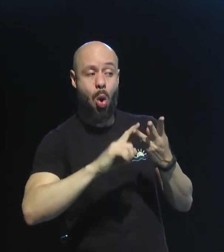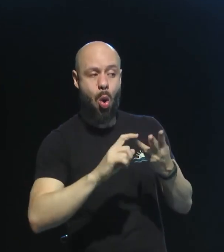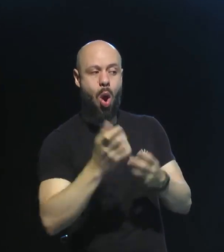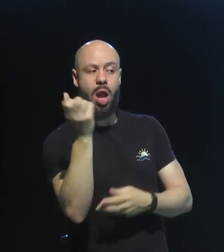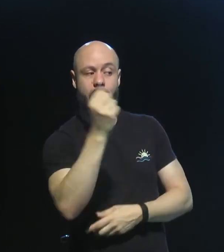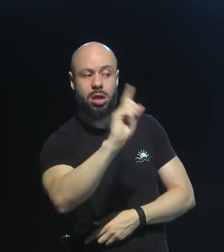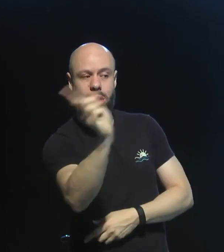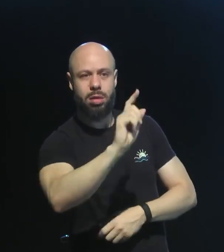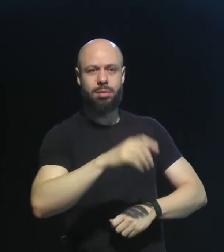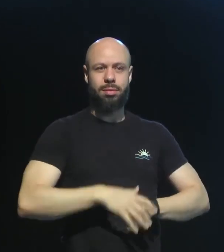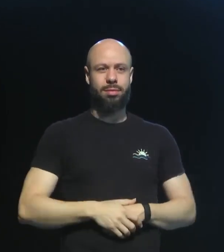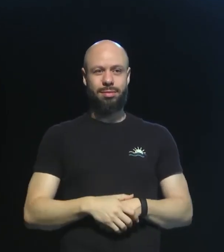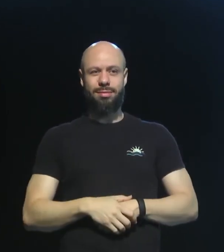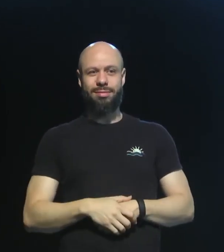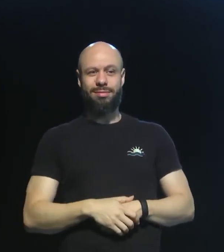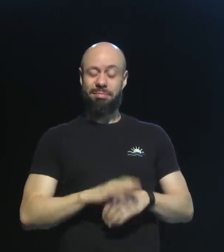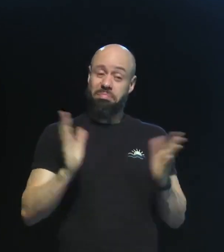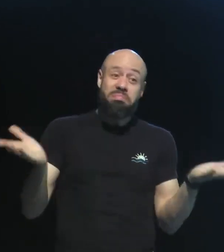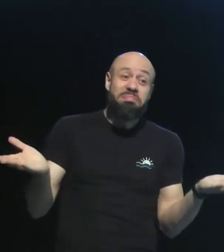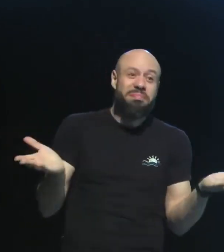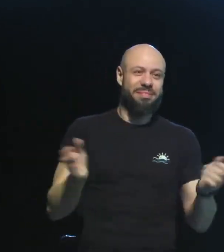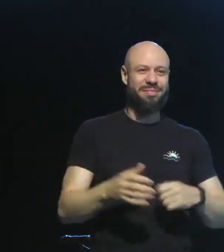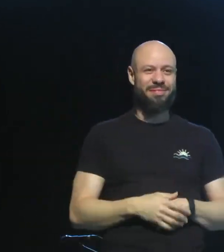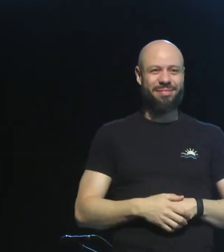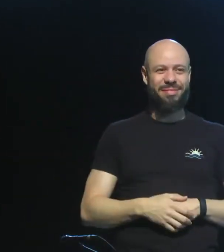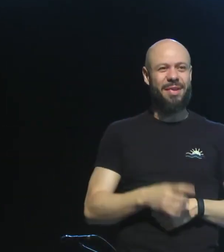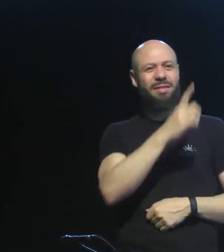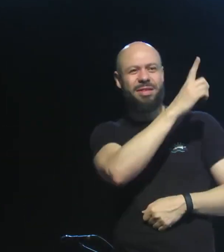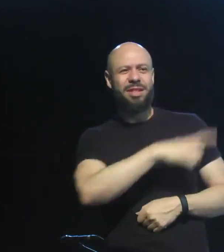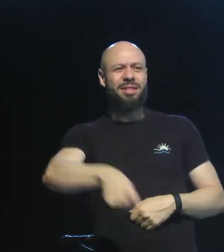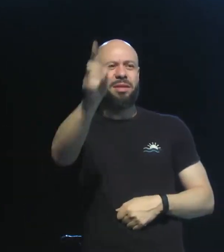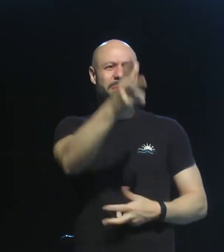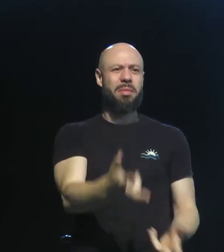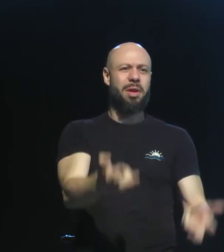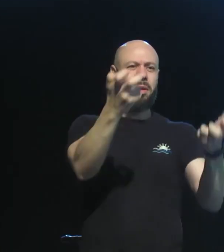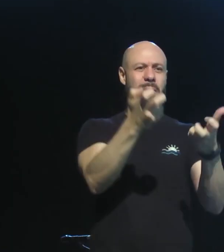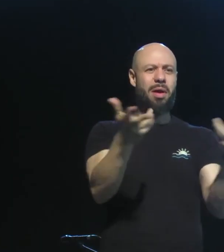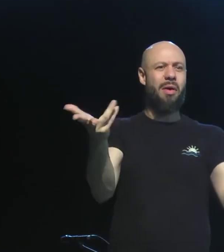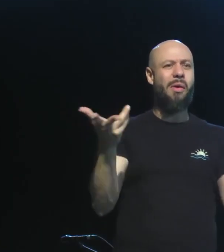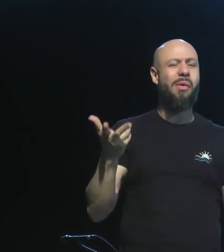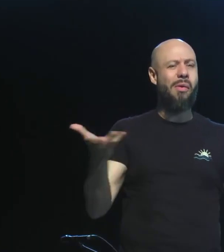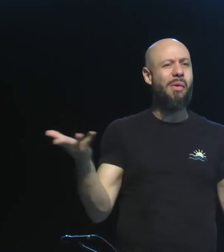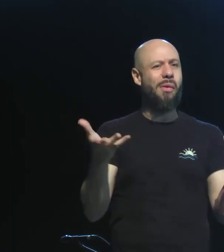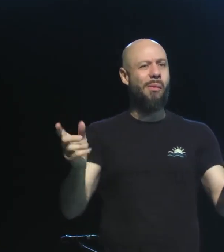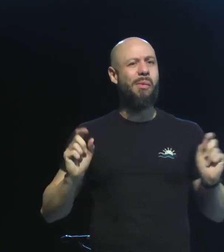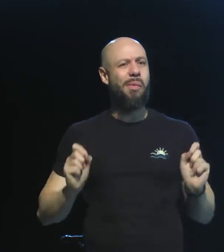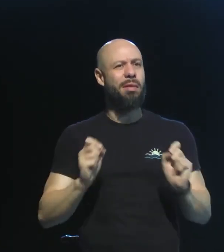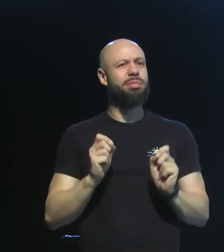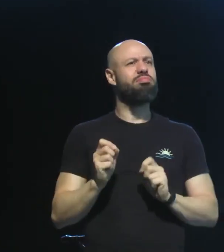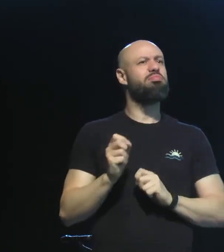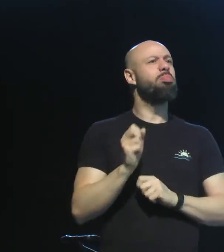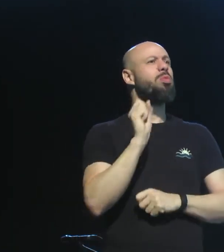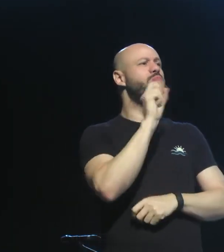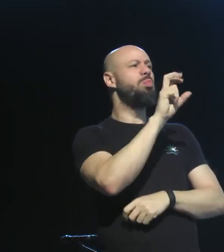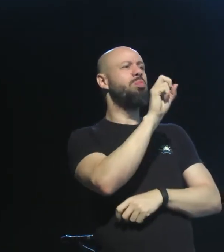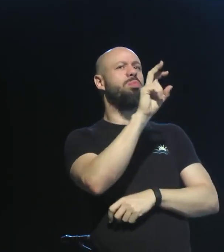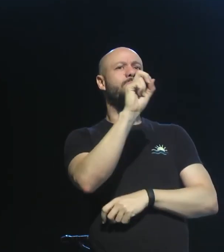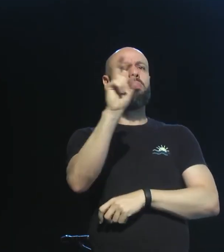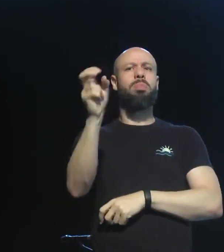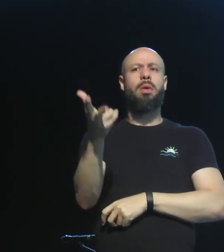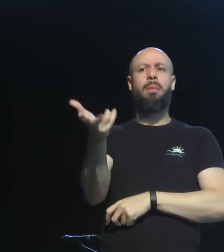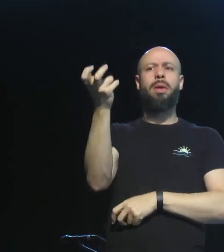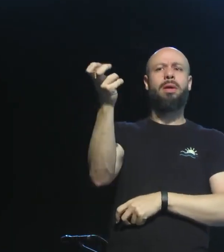Você já deve ter reparado que hoje, para tudo que é lugar que você olha, você vai perceber